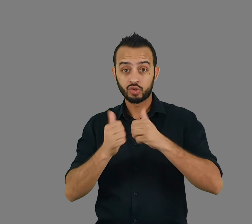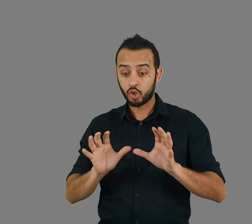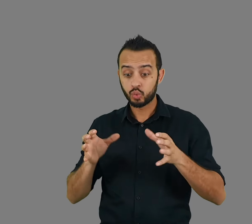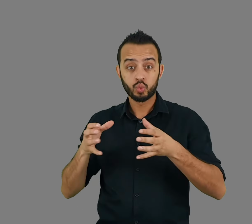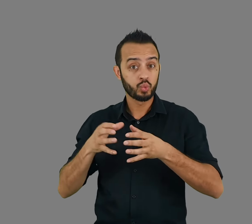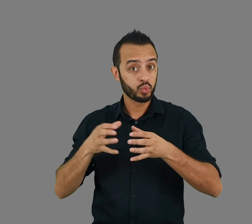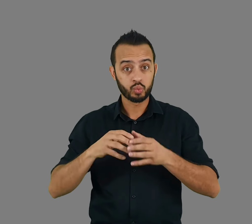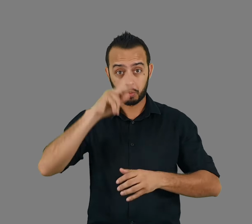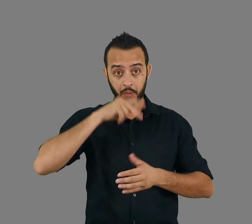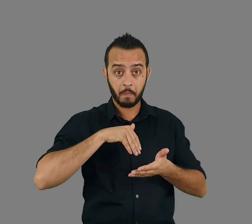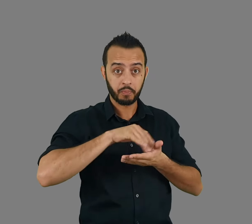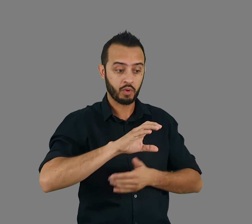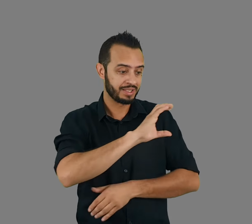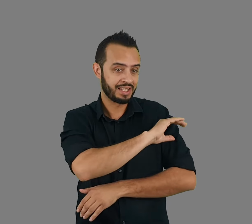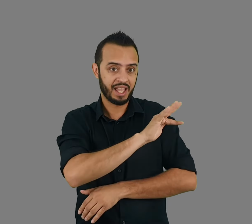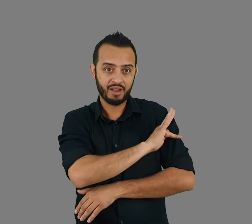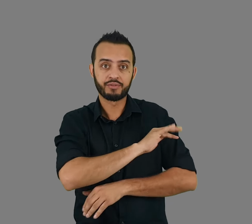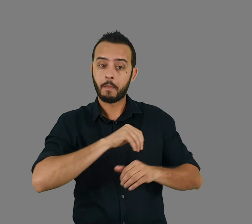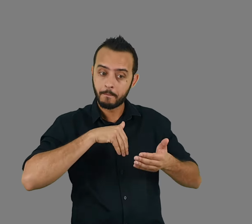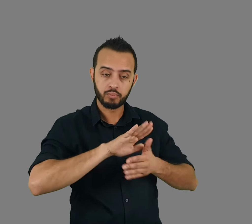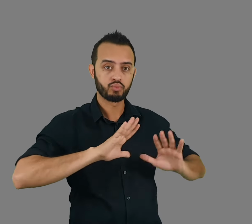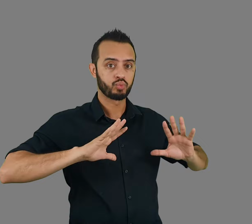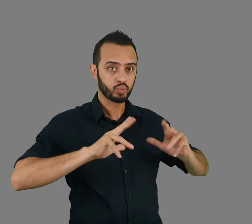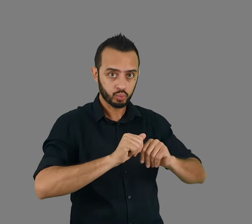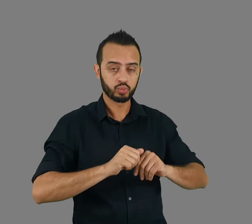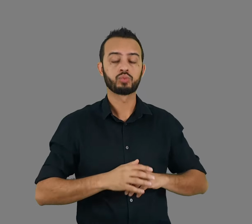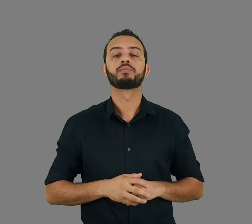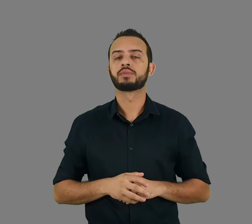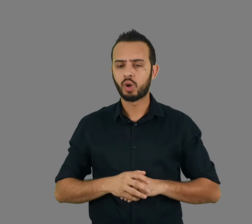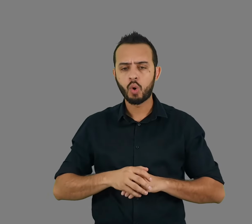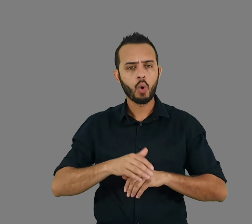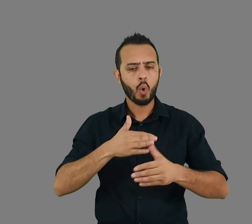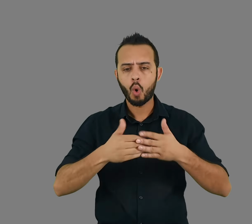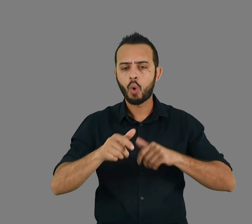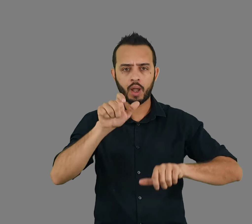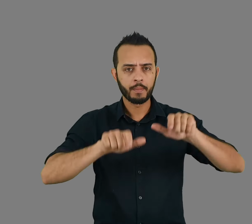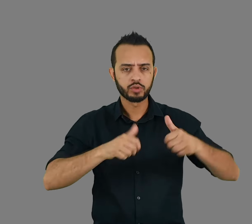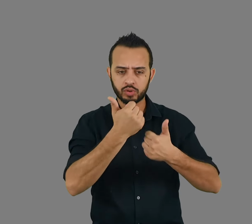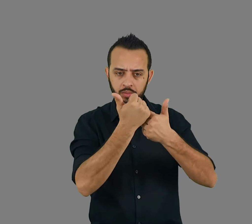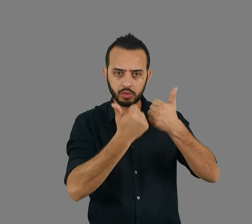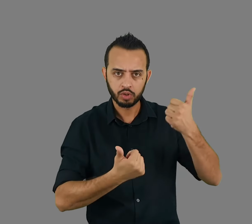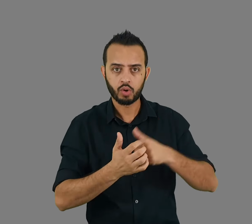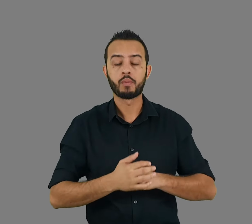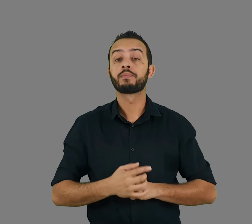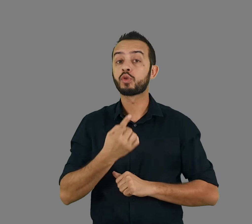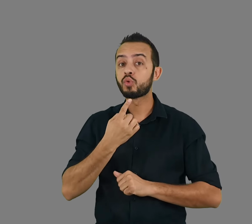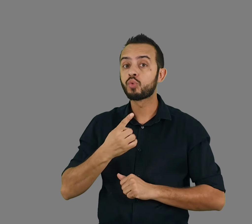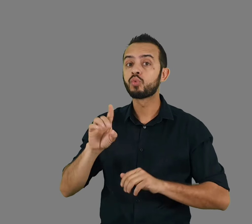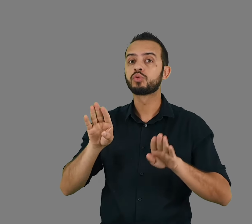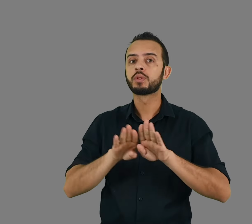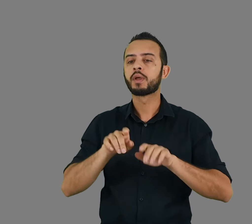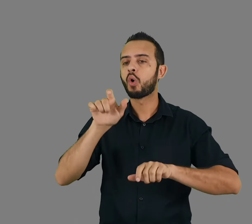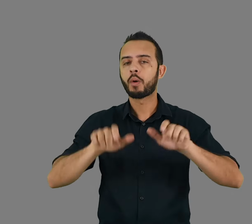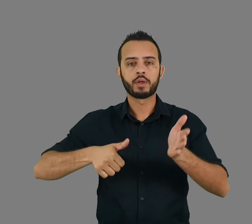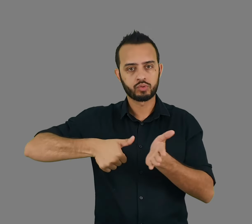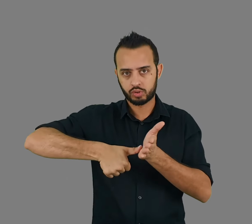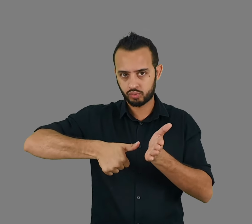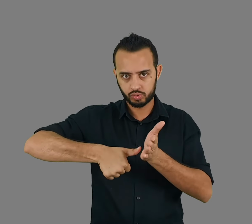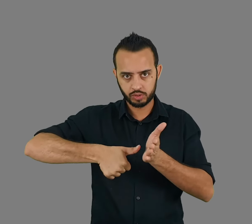Conselho Fiscal, o presidente renunciante, qualquer membro da diretoria executiva ou, no último caso, qualquer dos associados, poderá